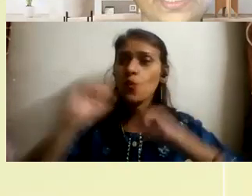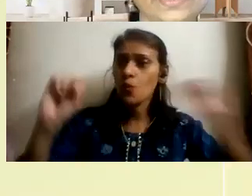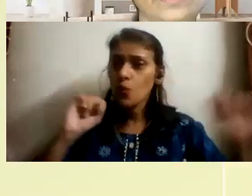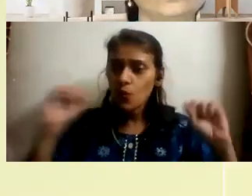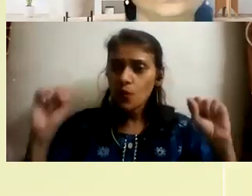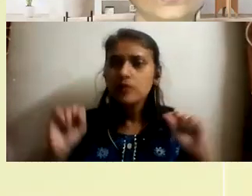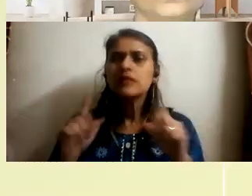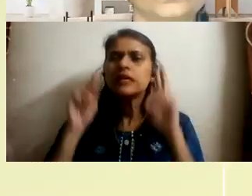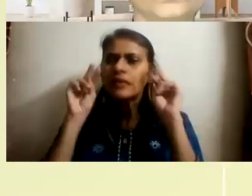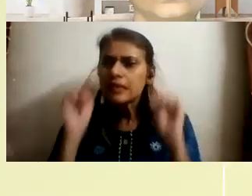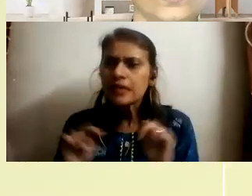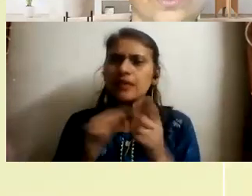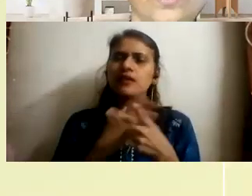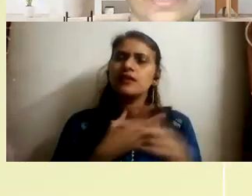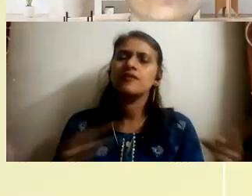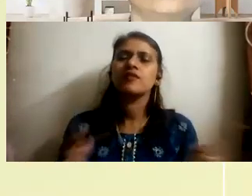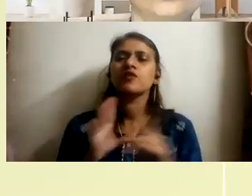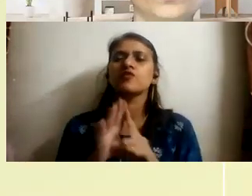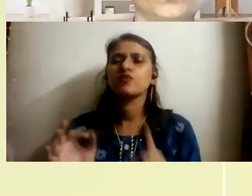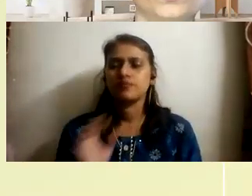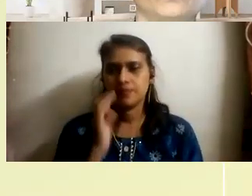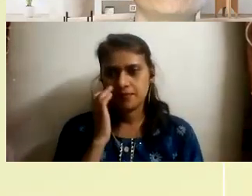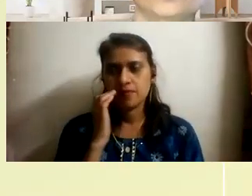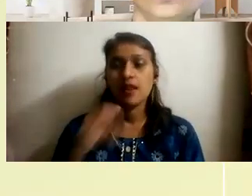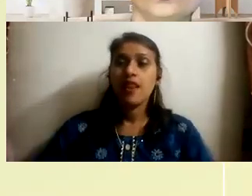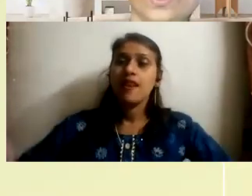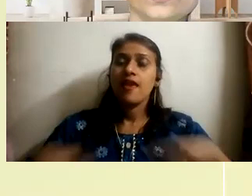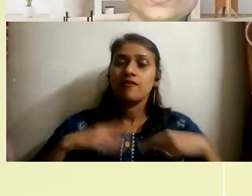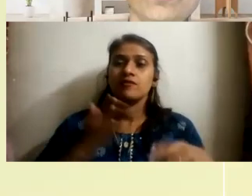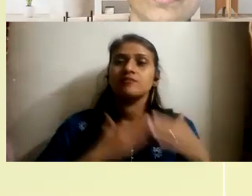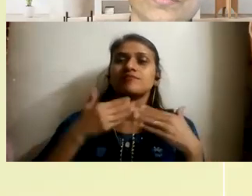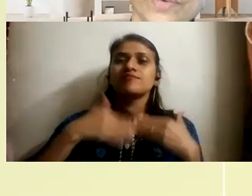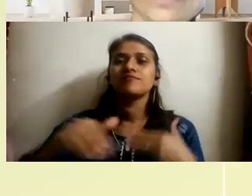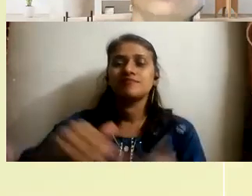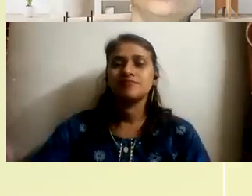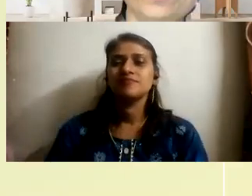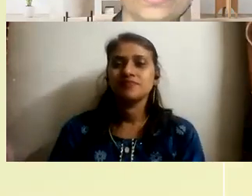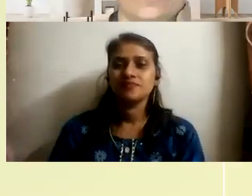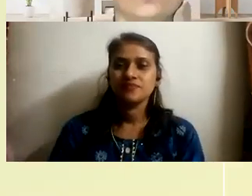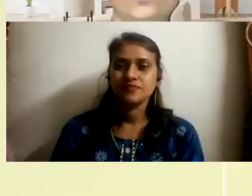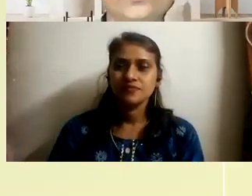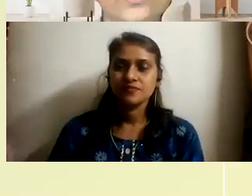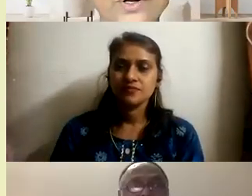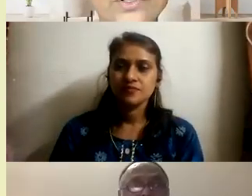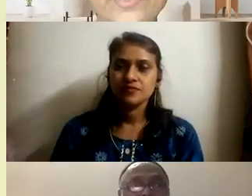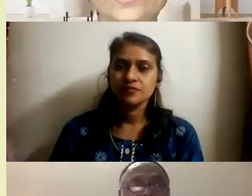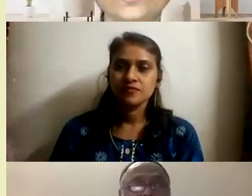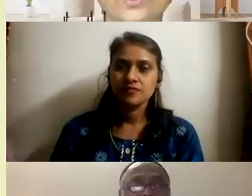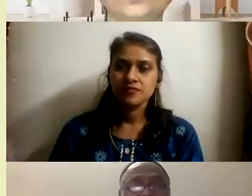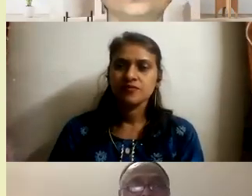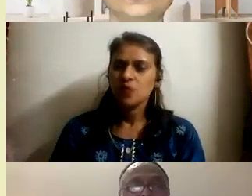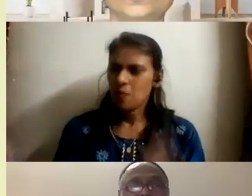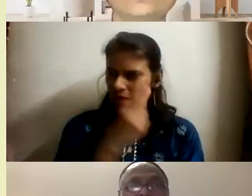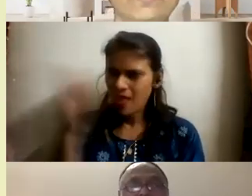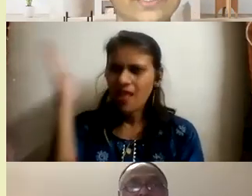रिक्वायरमेंट एंड देन वी क्रिएट अ लाइवलीहुड अपॉर्चुनिटी. सो सब many of you must have gone through a lot of lectures